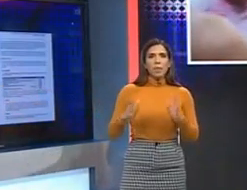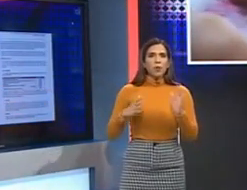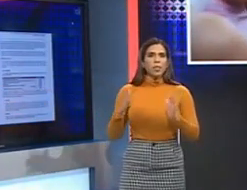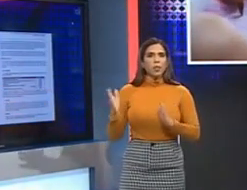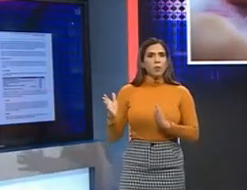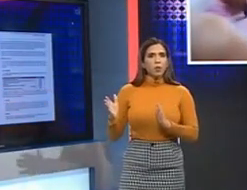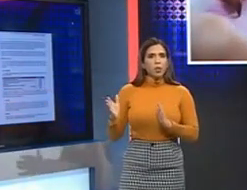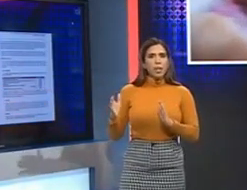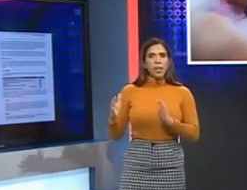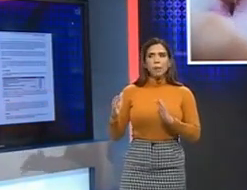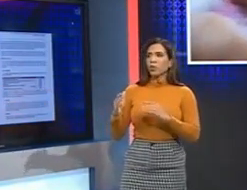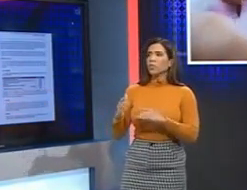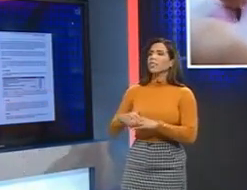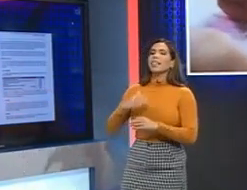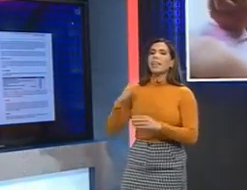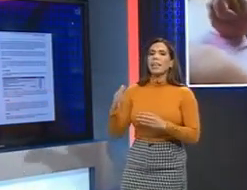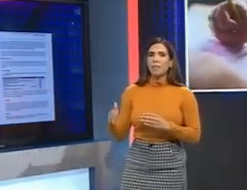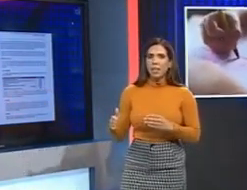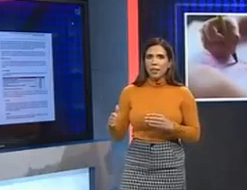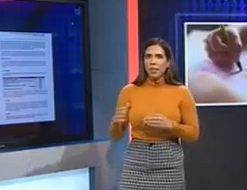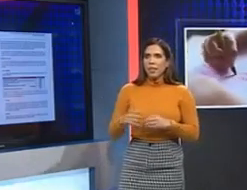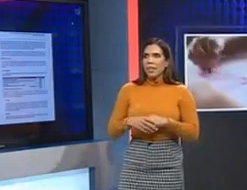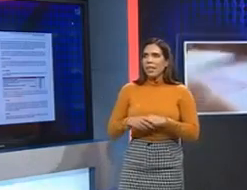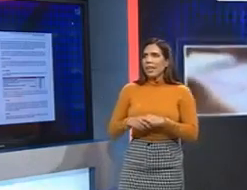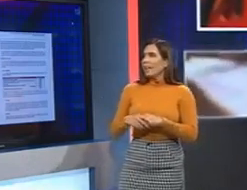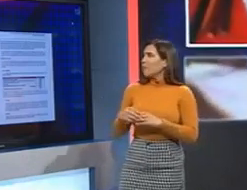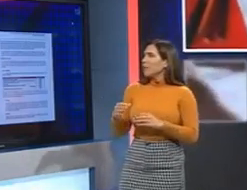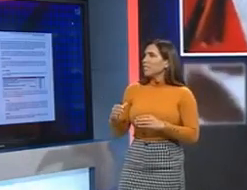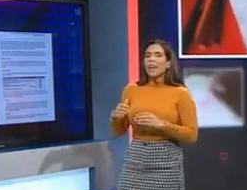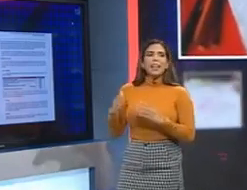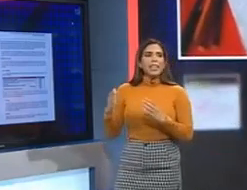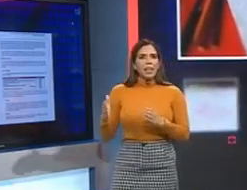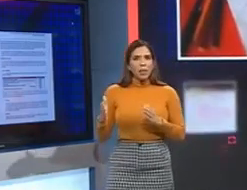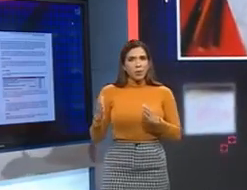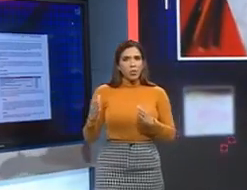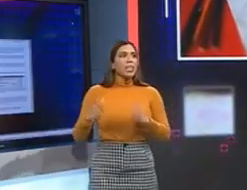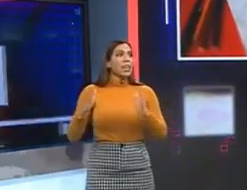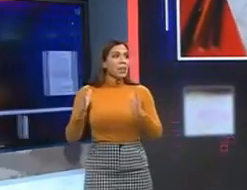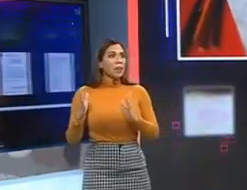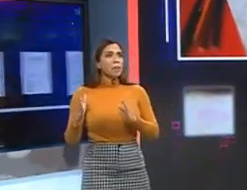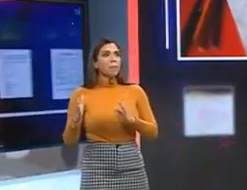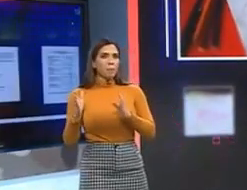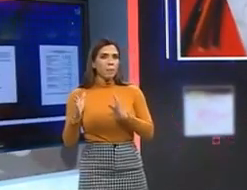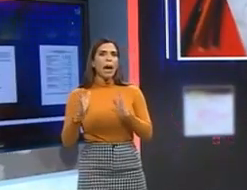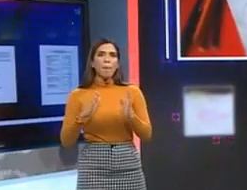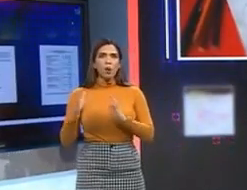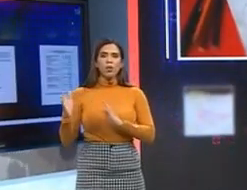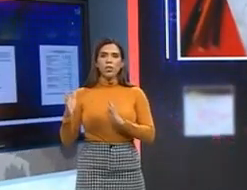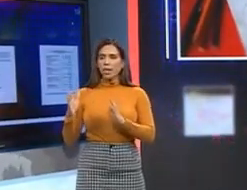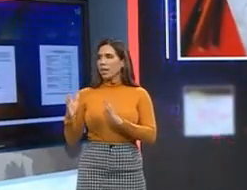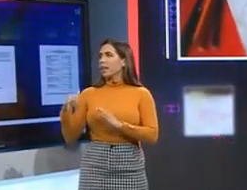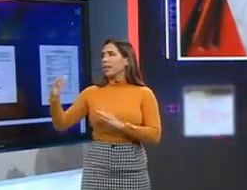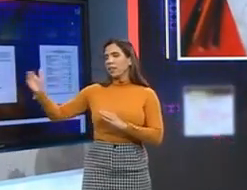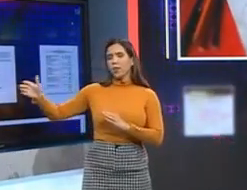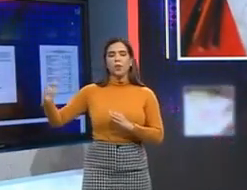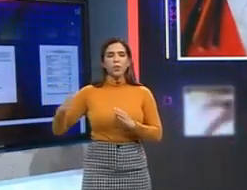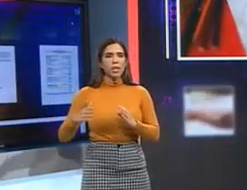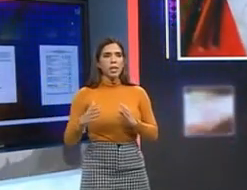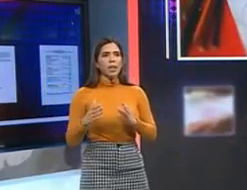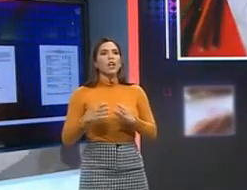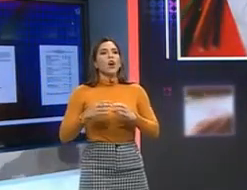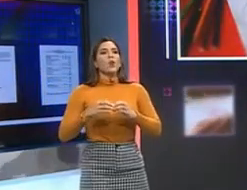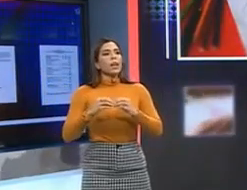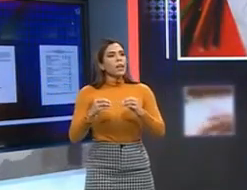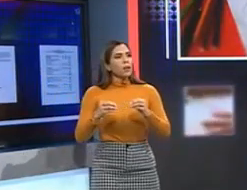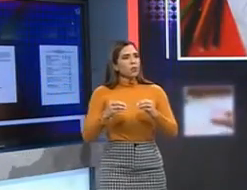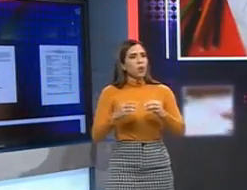159.330 equipos entre computadoras y laptops, y se elimina que fuesen alquilados. Y ambos contienen, el anterior